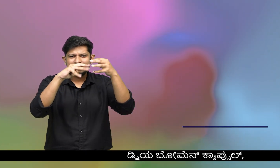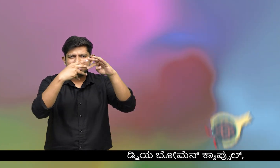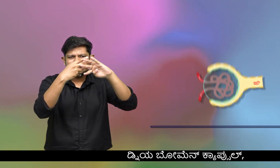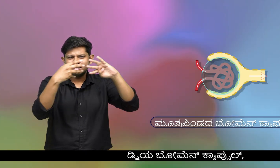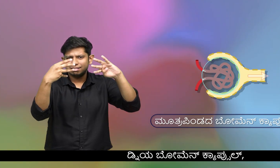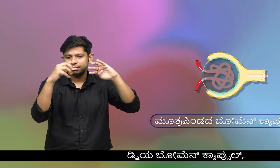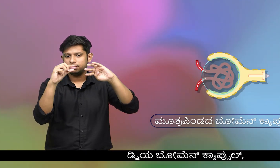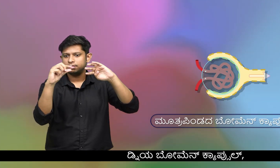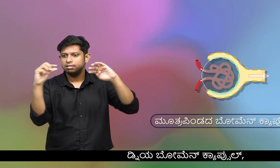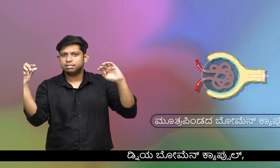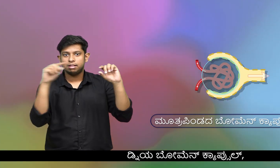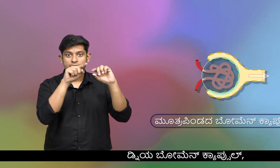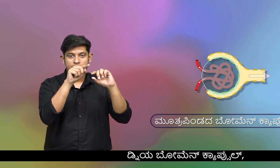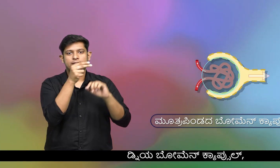ಕಿಡ್ನಿಯ ಬೋಮೆನ್ ಕ್ಯಾಪ್ಸುಲ್,